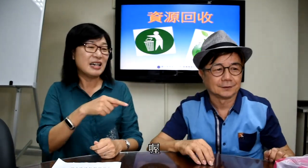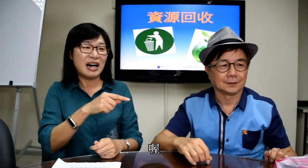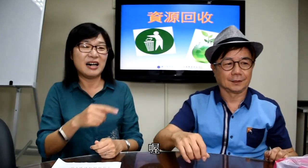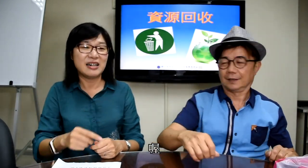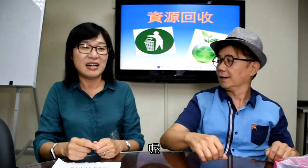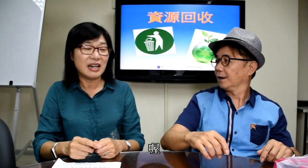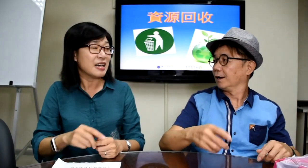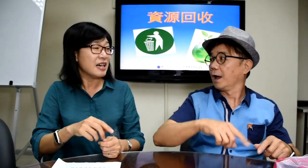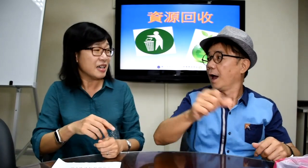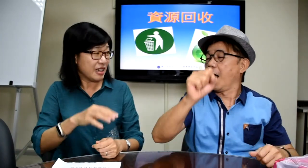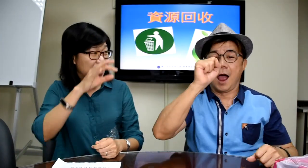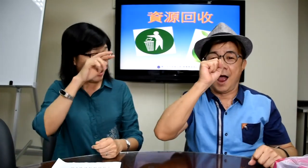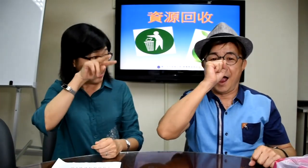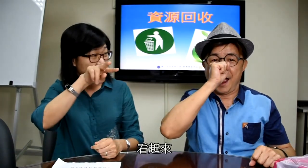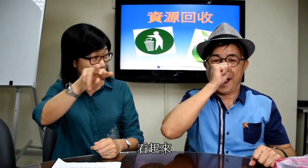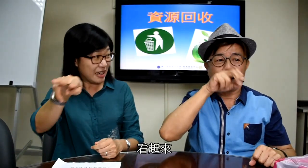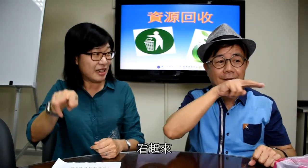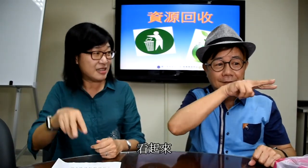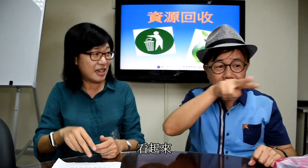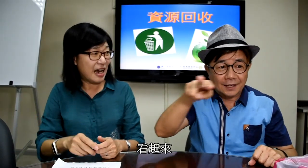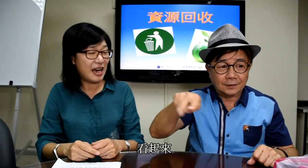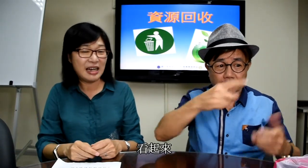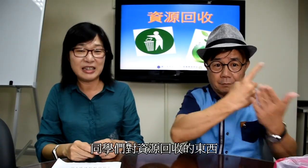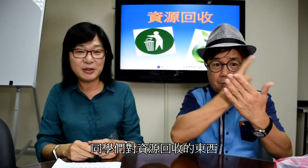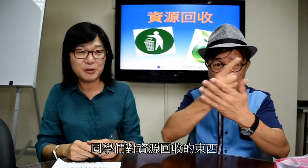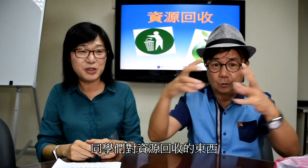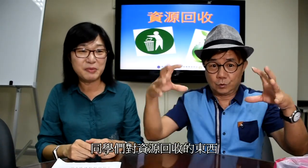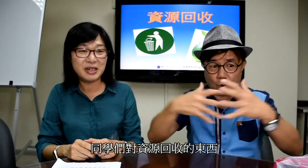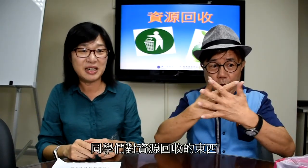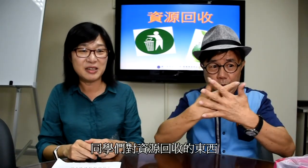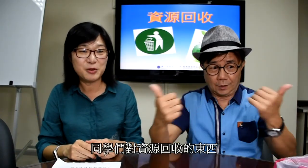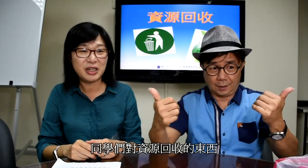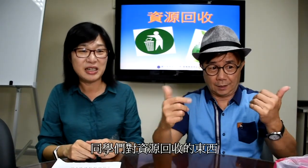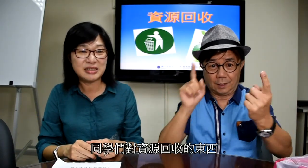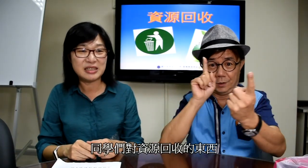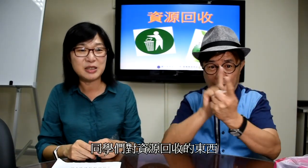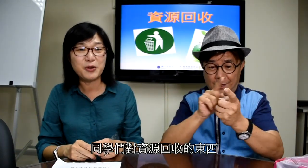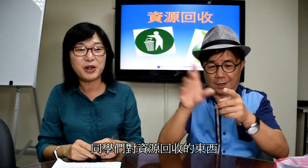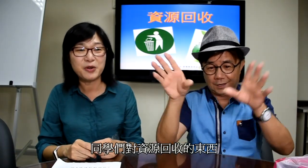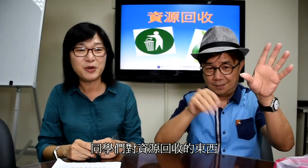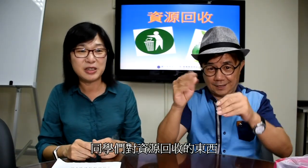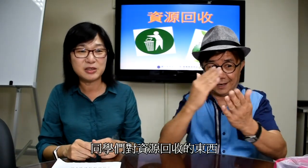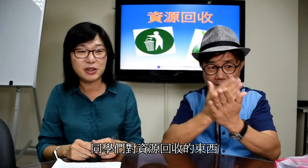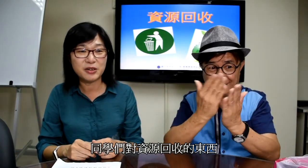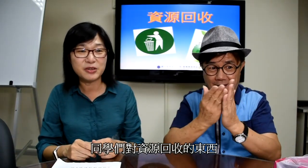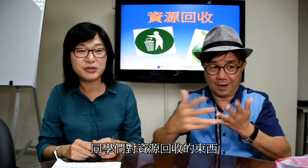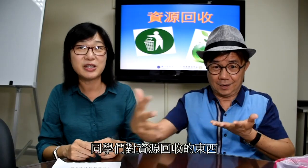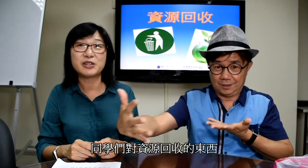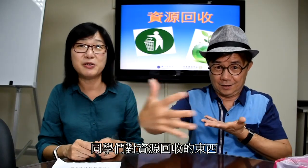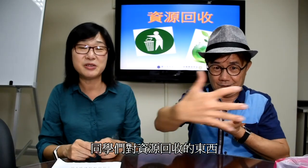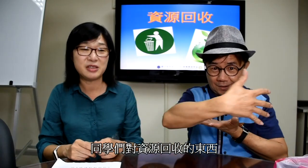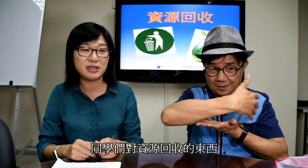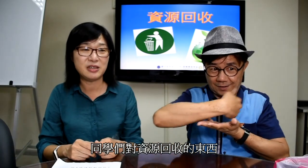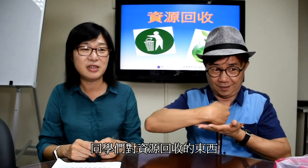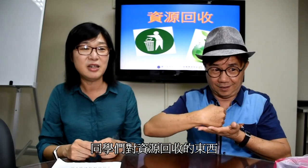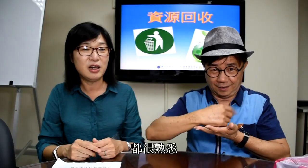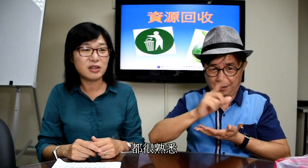哦，看起来同学们对资源回收的东西都